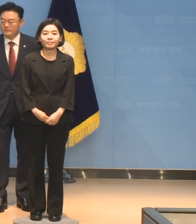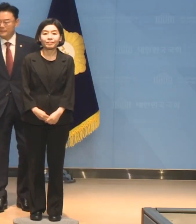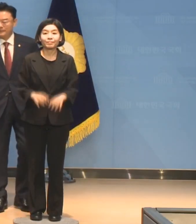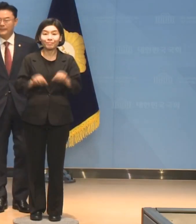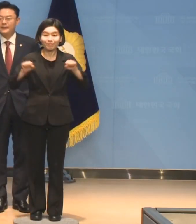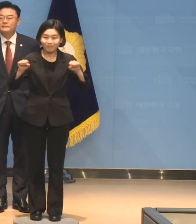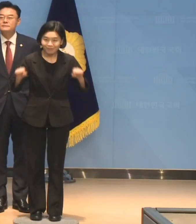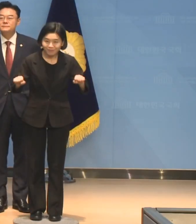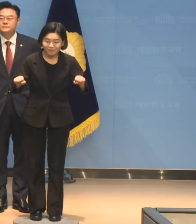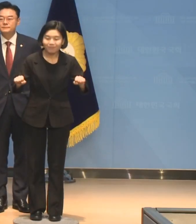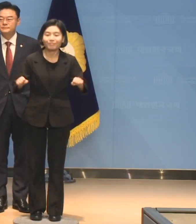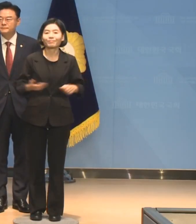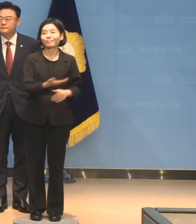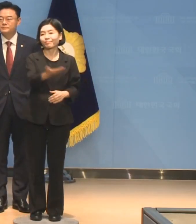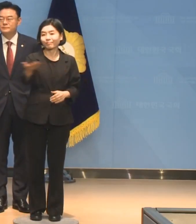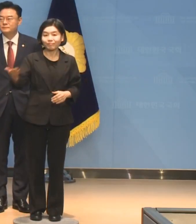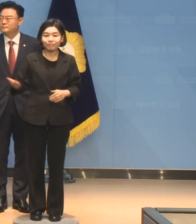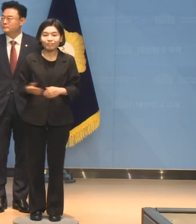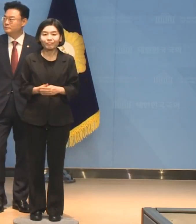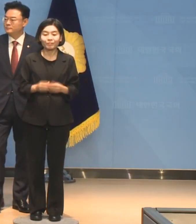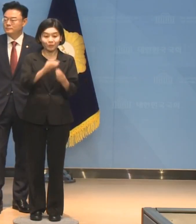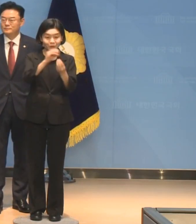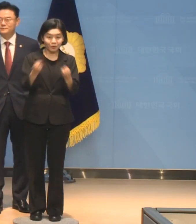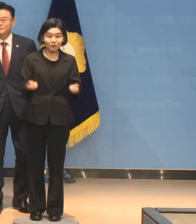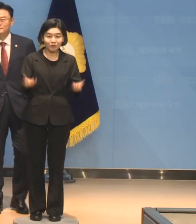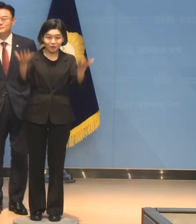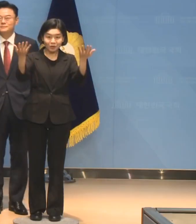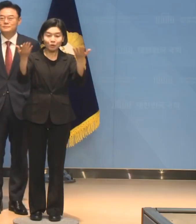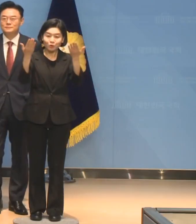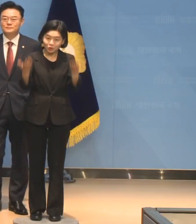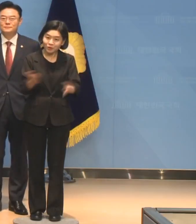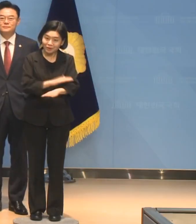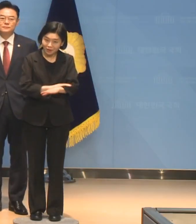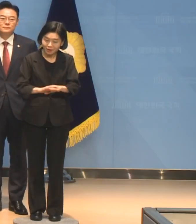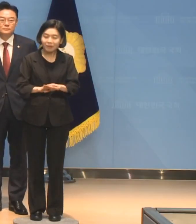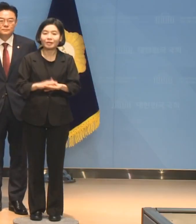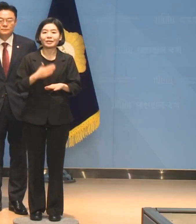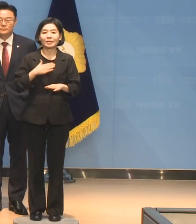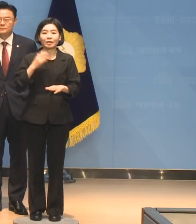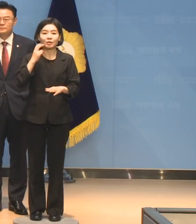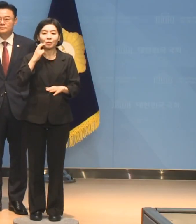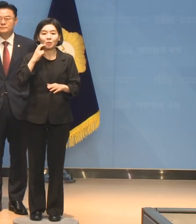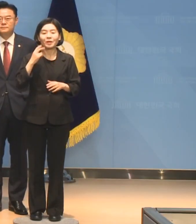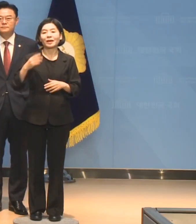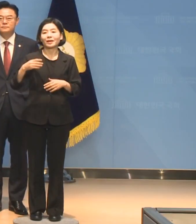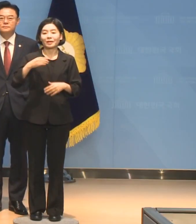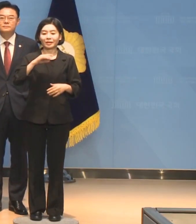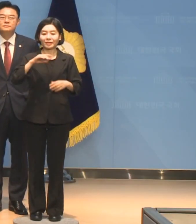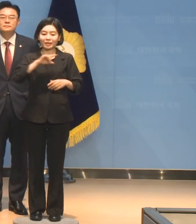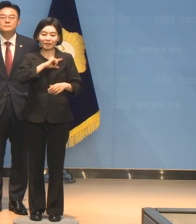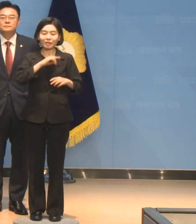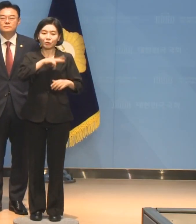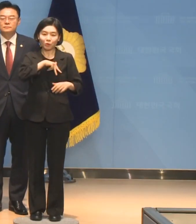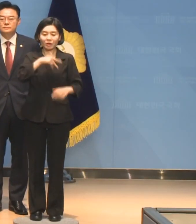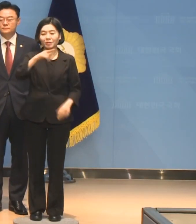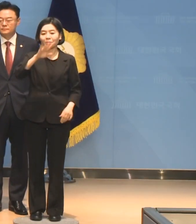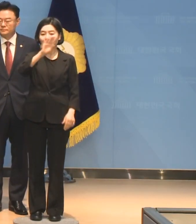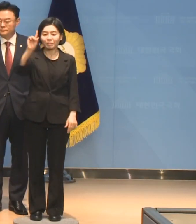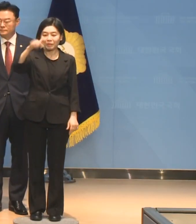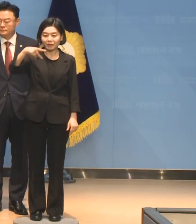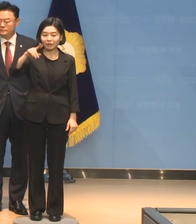예, 안녕하세요. 언론인 여러분. 추석 명절 잘 보내셨습니까? 서울 송파갑의 박종훈 의원입니다. 오늘